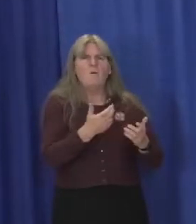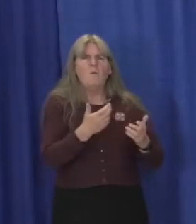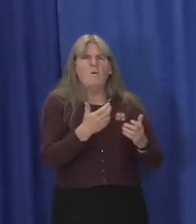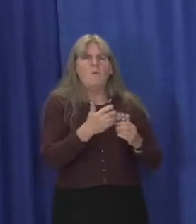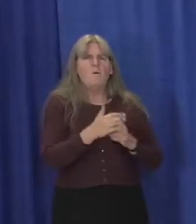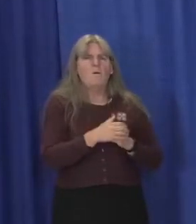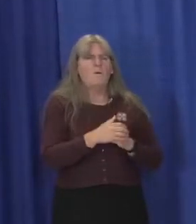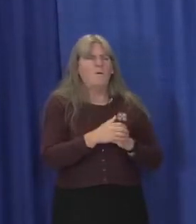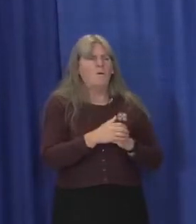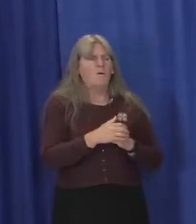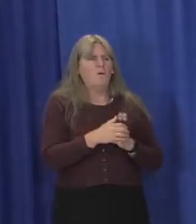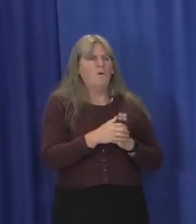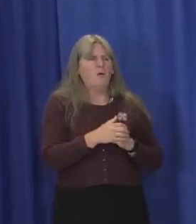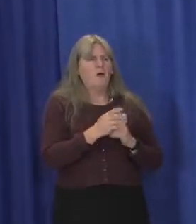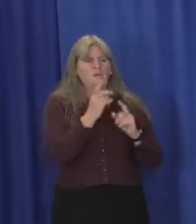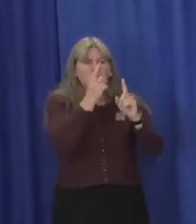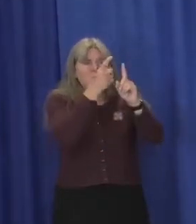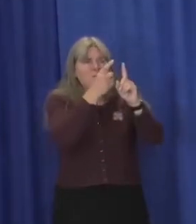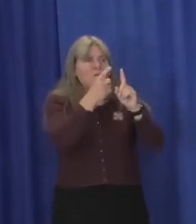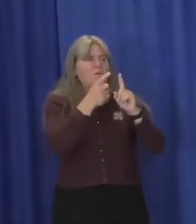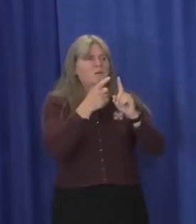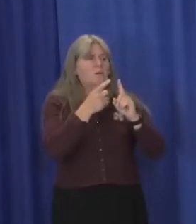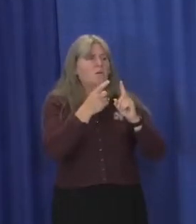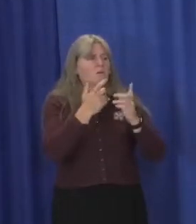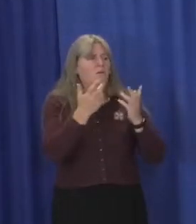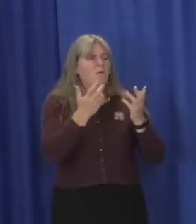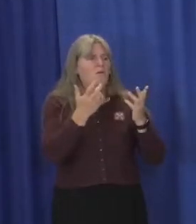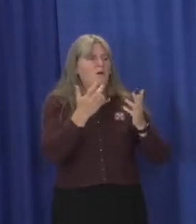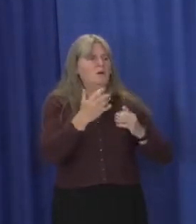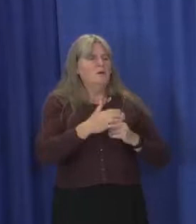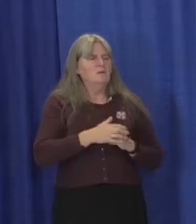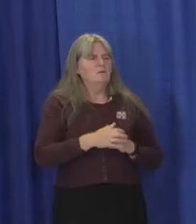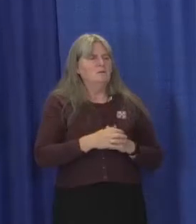already well above the target set by the federal government.